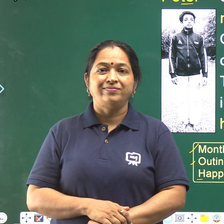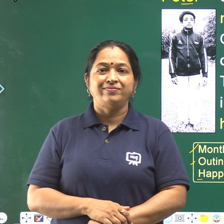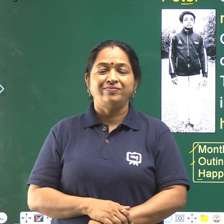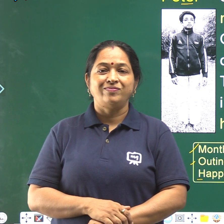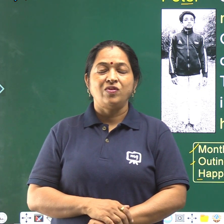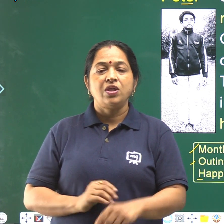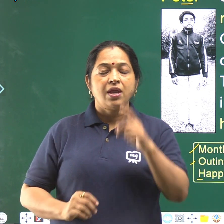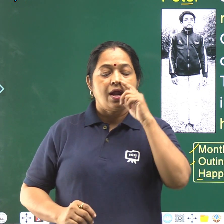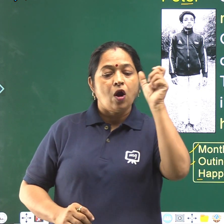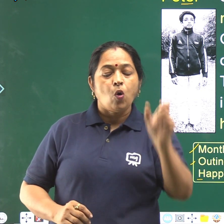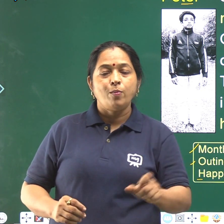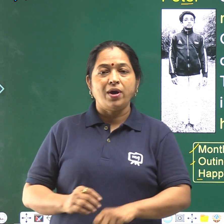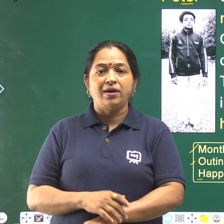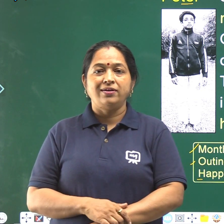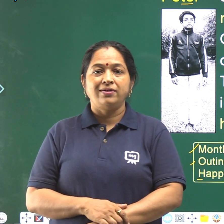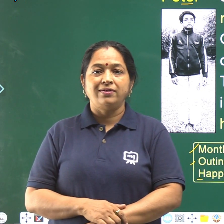डोलमा